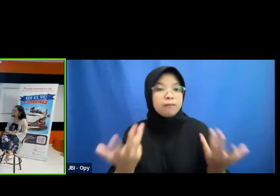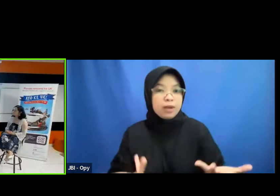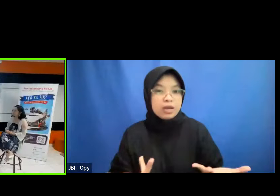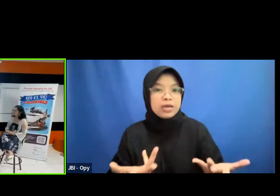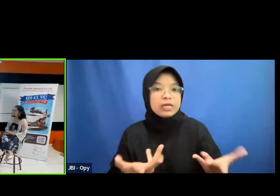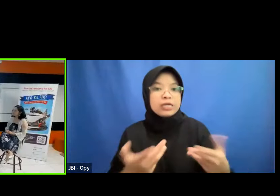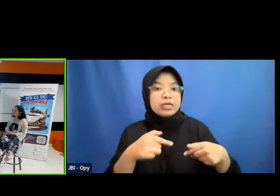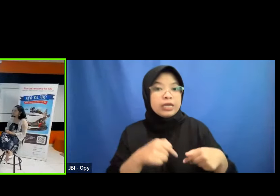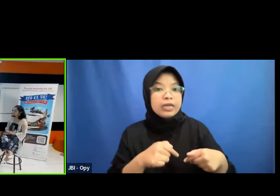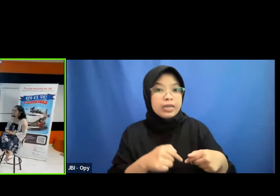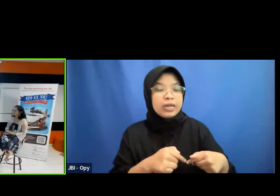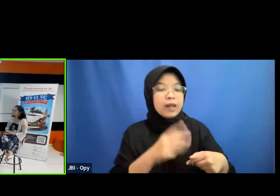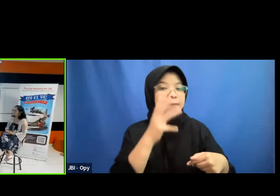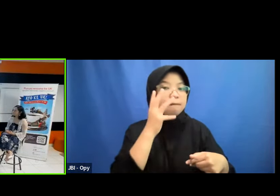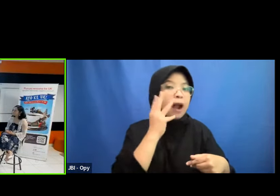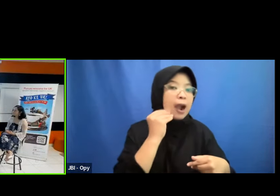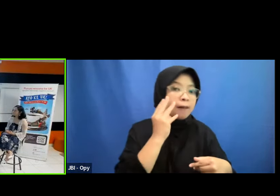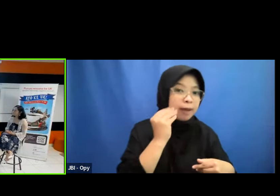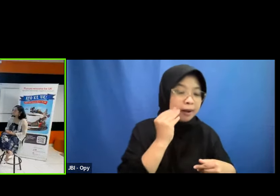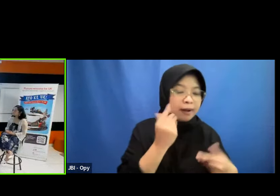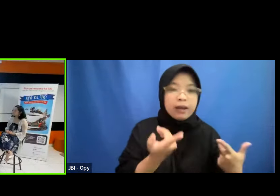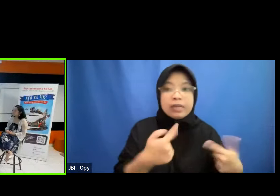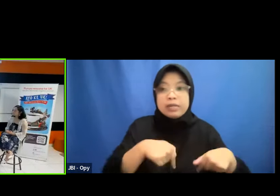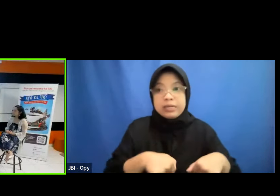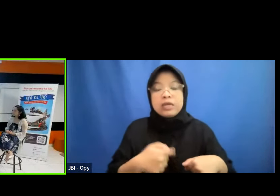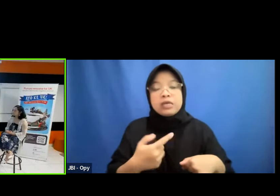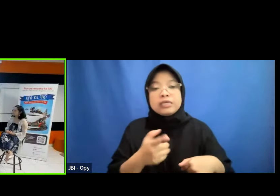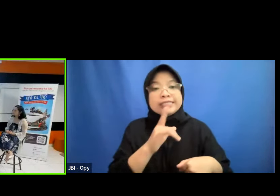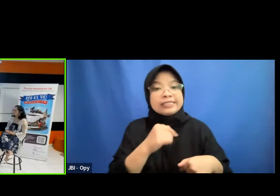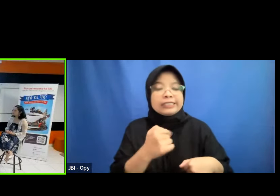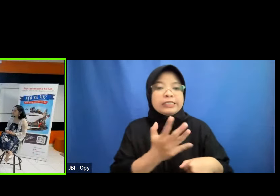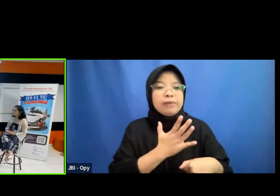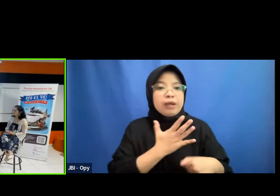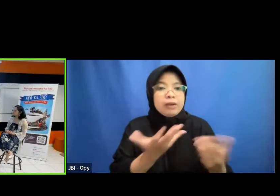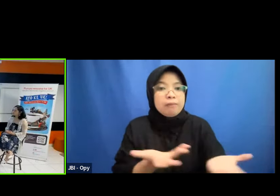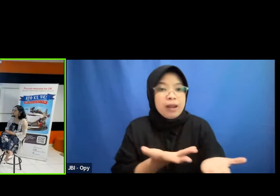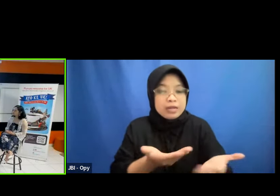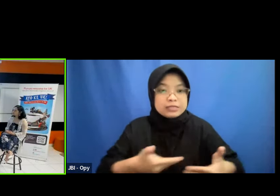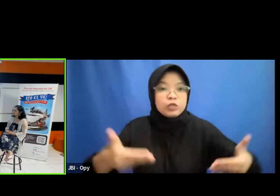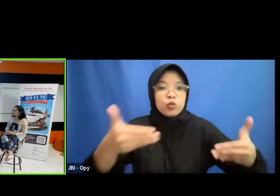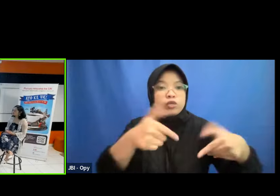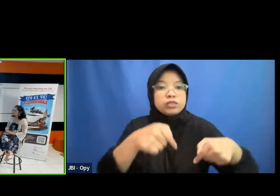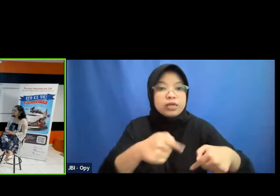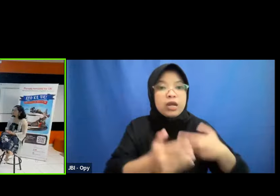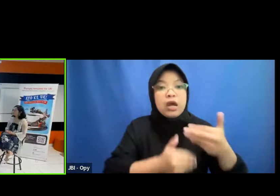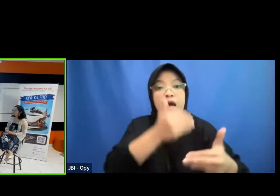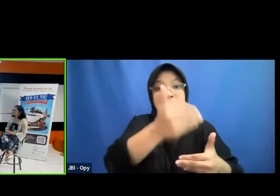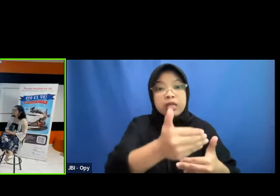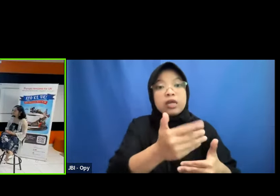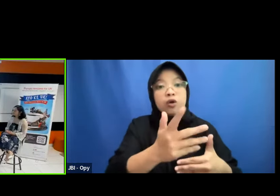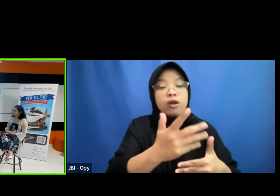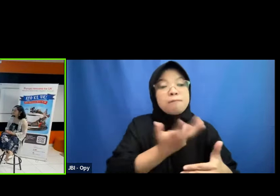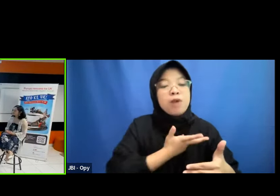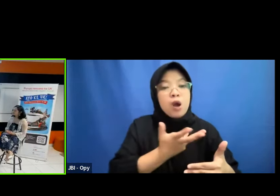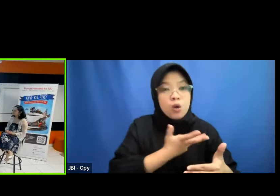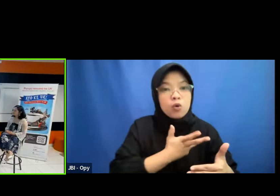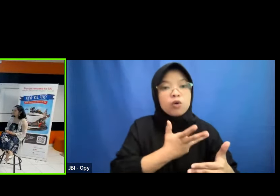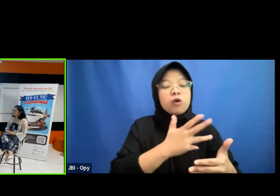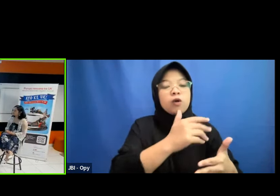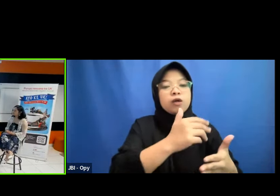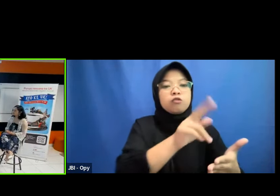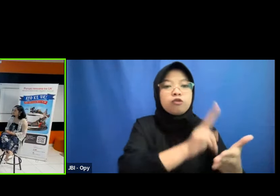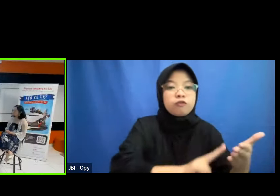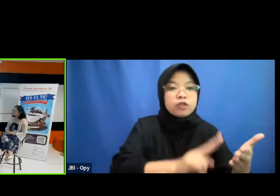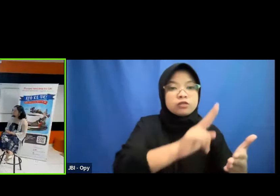my past experience Saat ini saya sedang saya sedang ada di situasi ini and that's why I need to study in the UK and